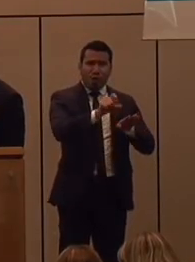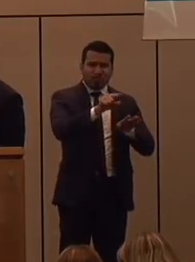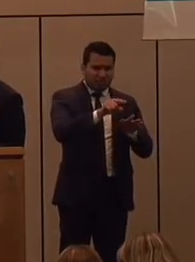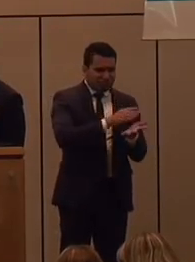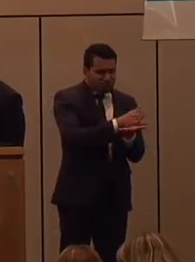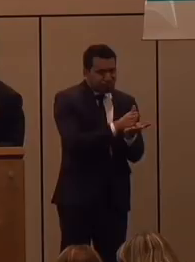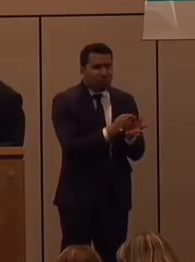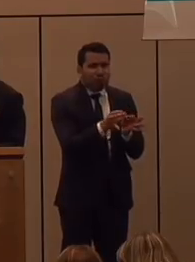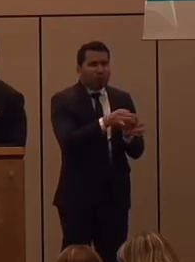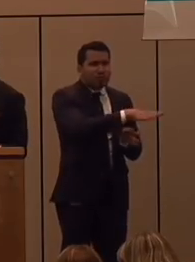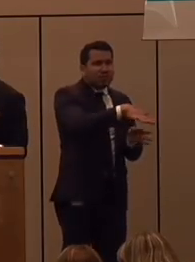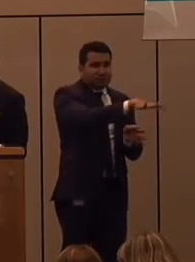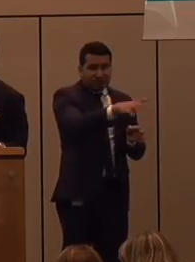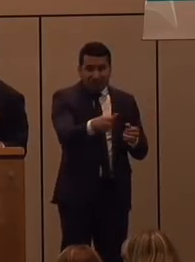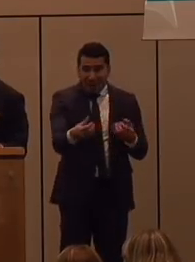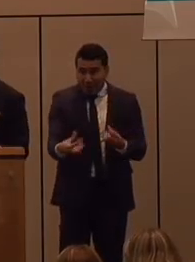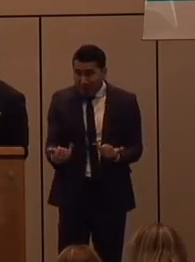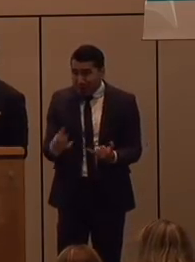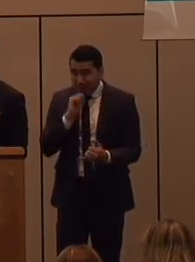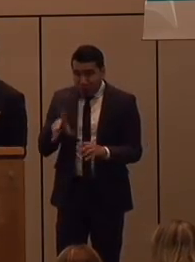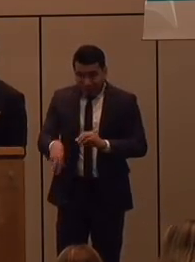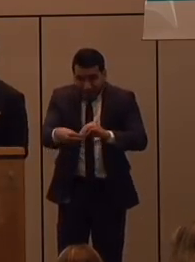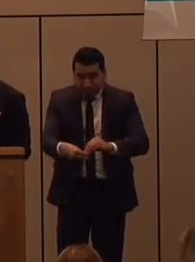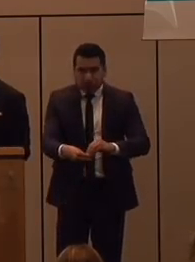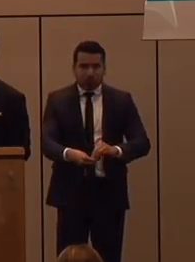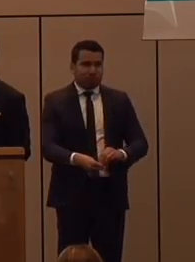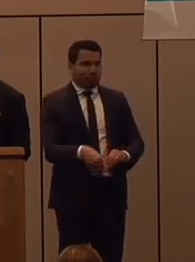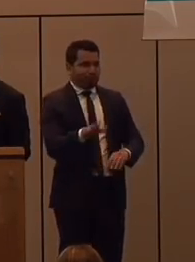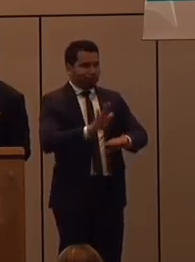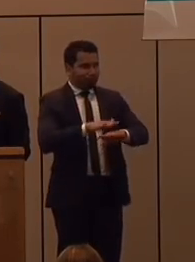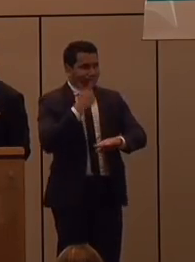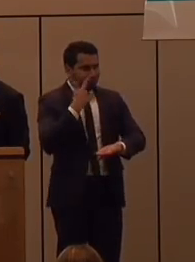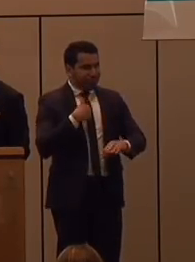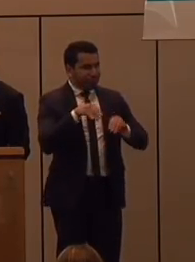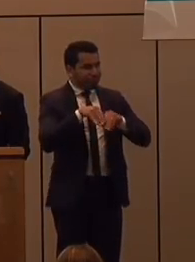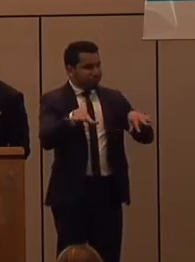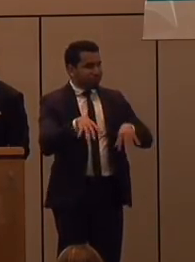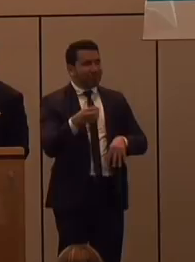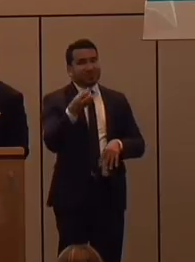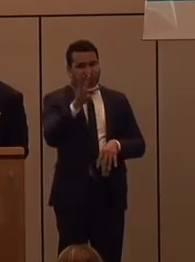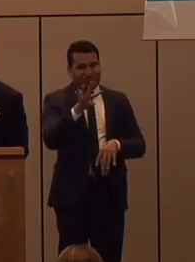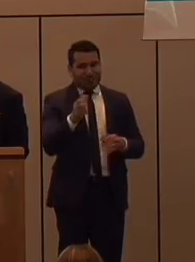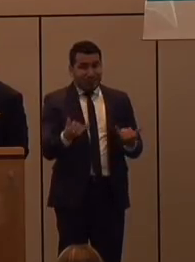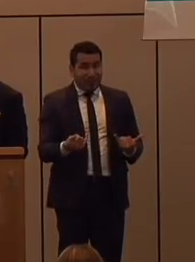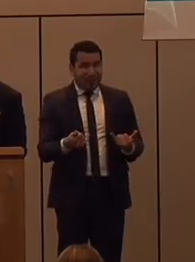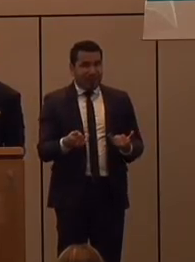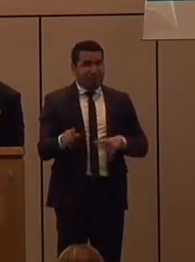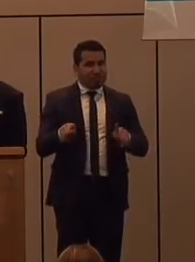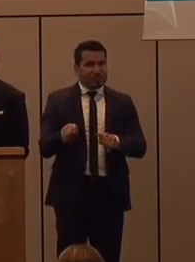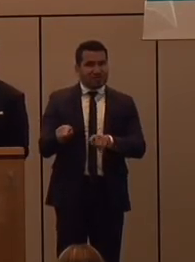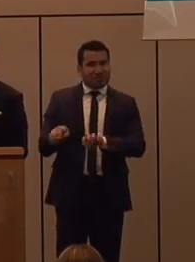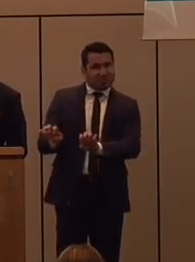y esta este era el lanzamiento ya llevamos 14 desde el lanzamiento que fue hasta 8 días y vamos a hacer y no es que estemos excluyendo a nadie